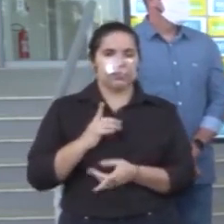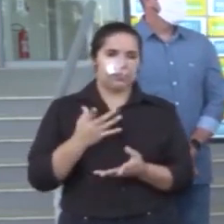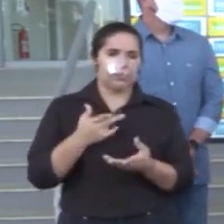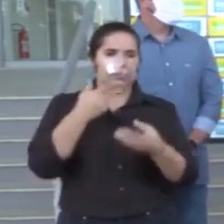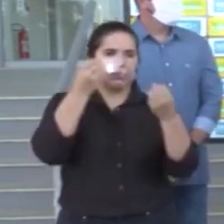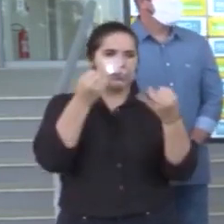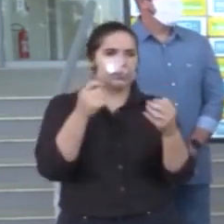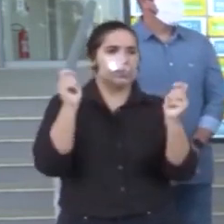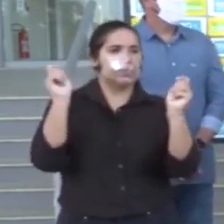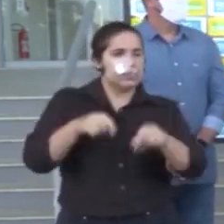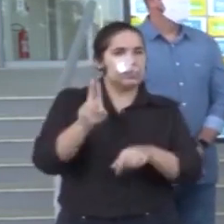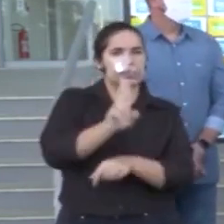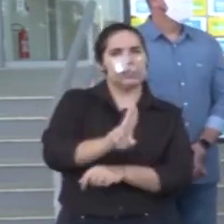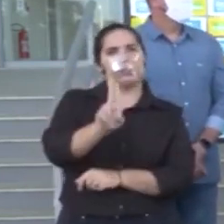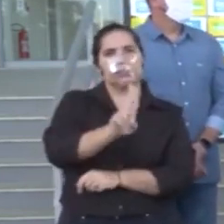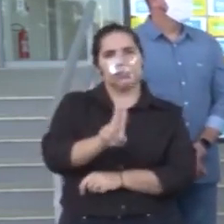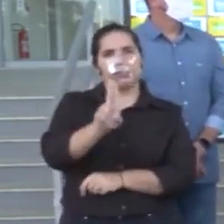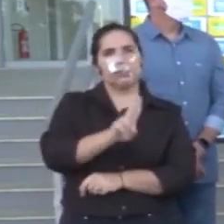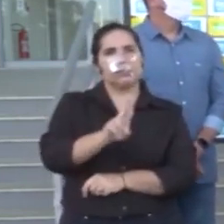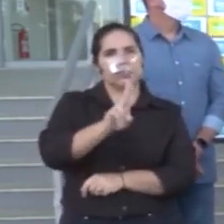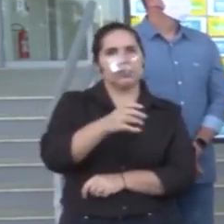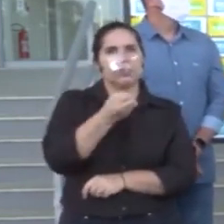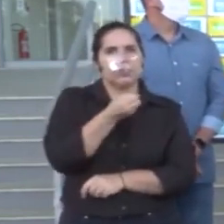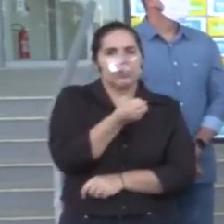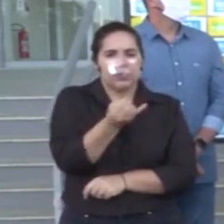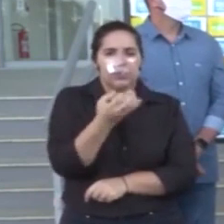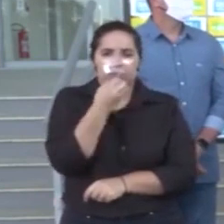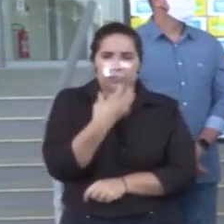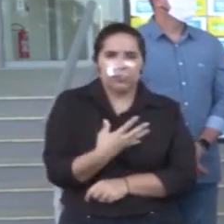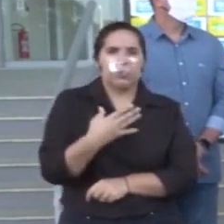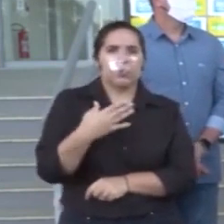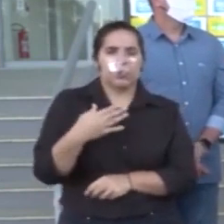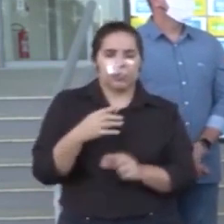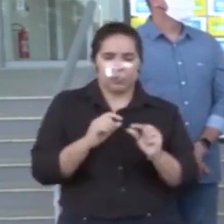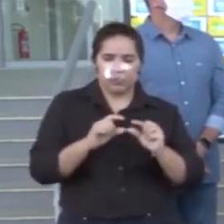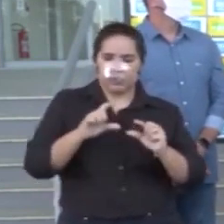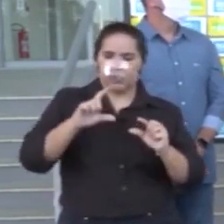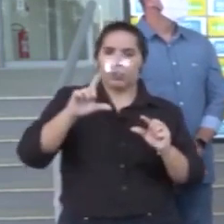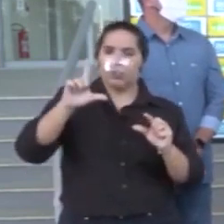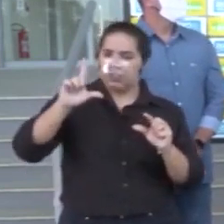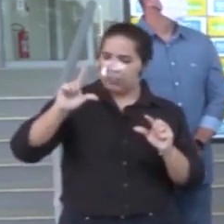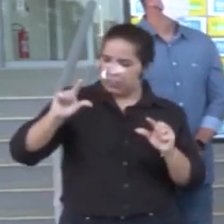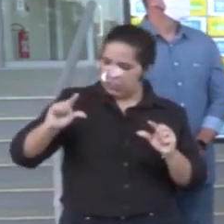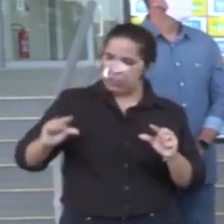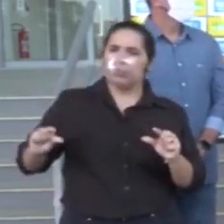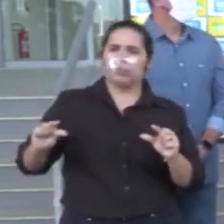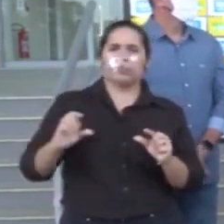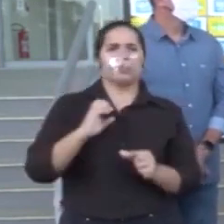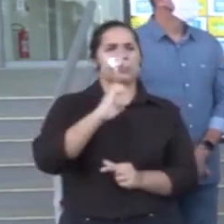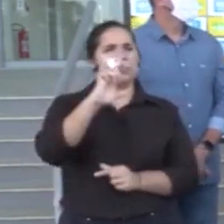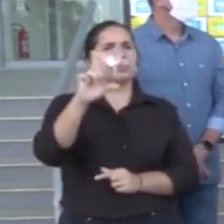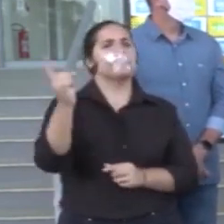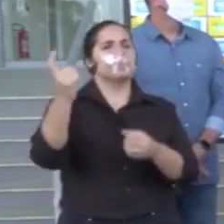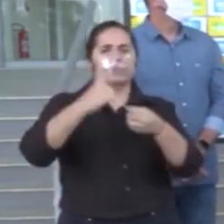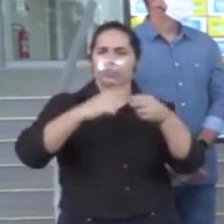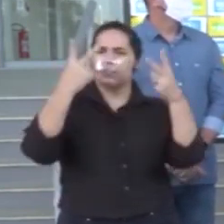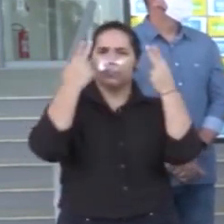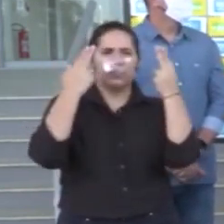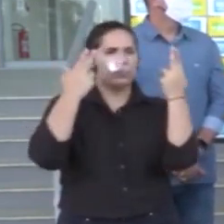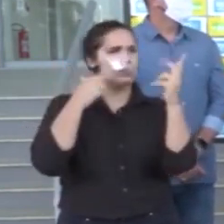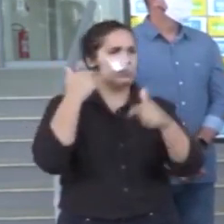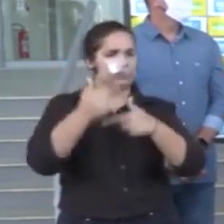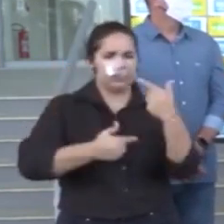vamos dizer assim, disponíveis em boa quantidade e as nossas curvas estejam baixando, claro que nós vamos voltar às